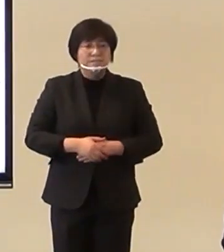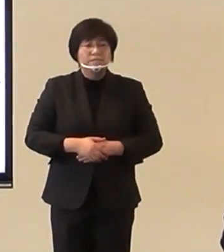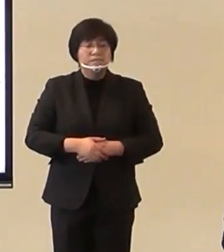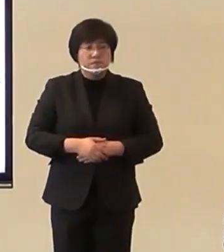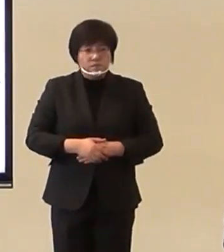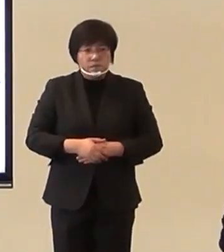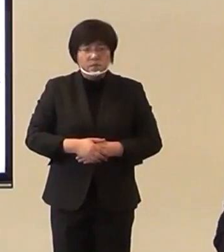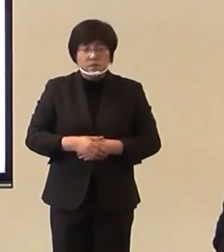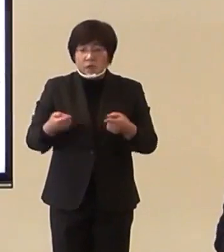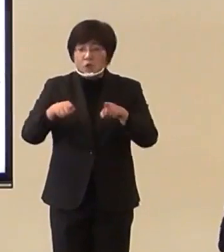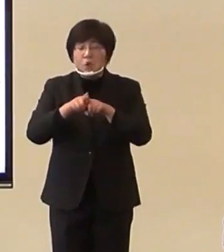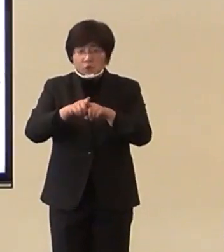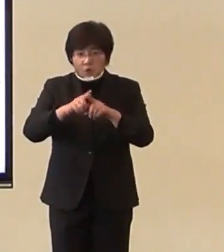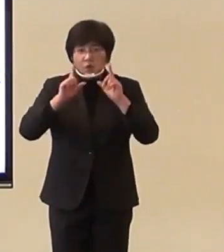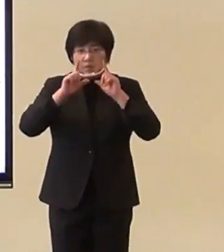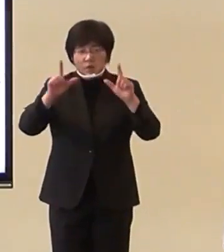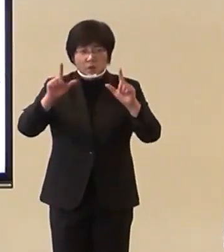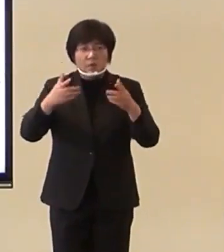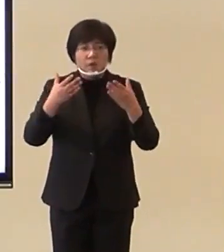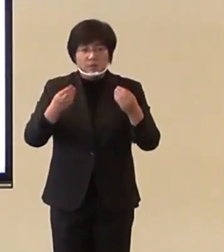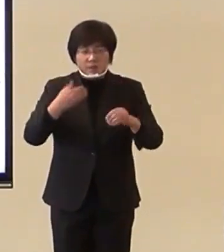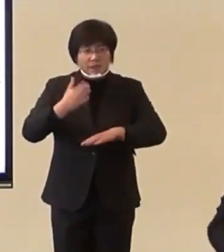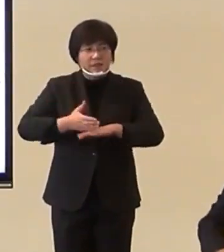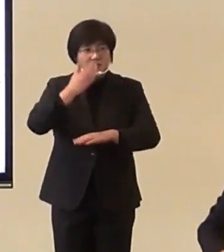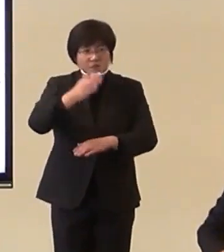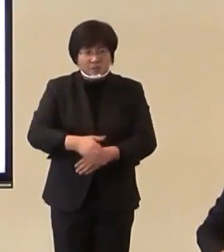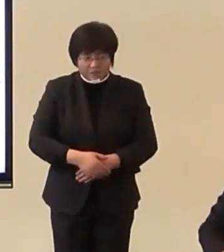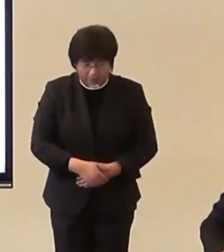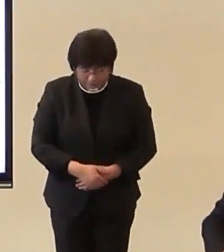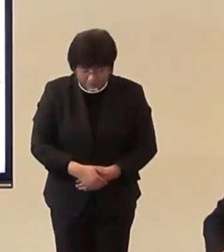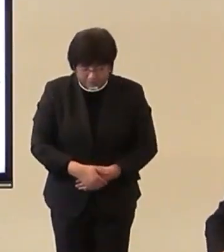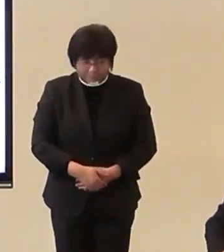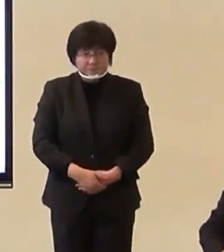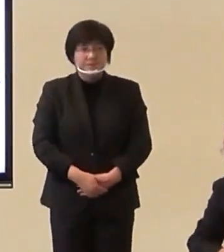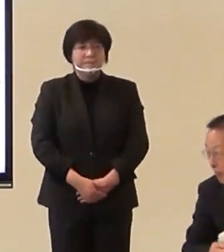者会見の方を終了させていただきます。本日はどうもありがとうございました。